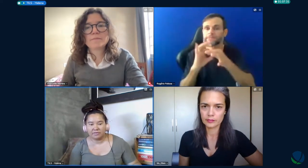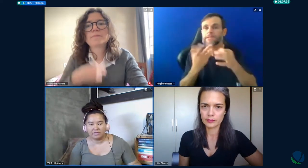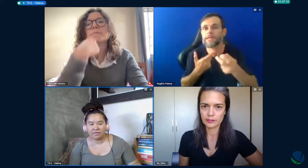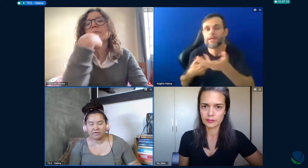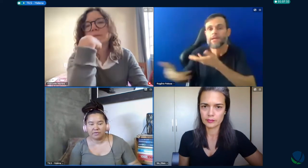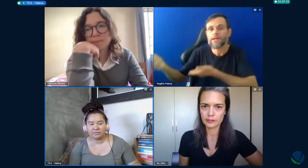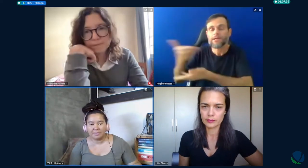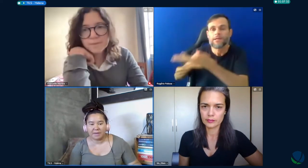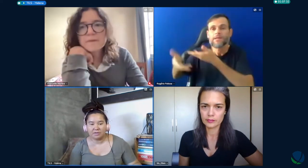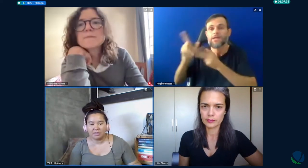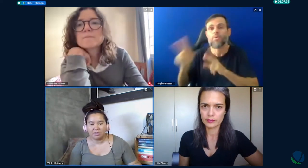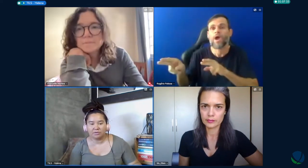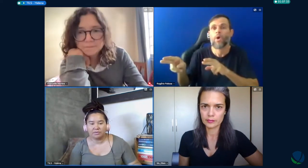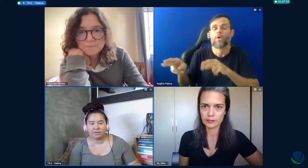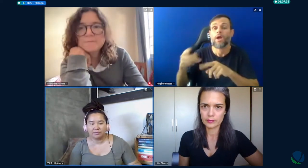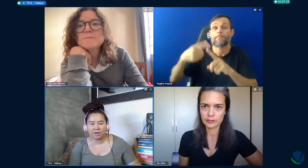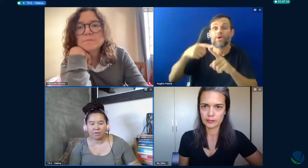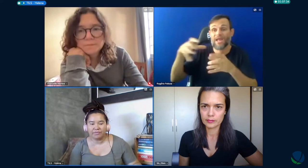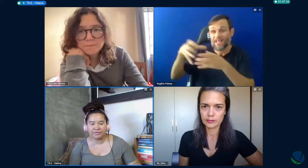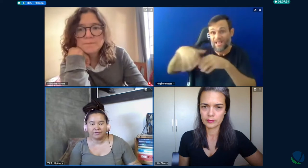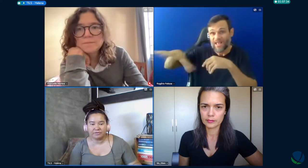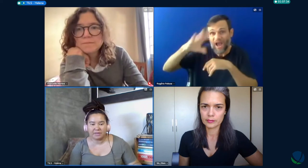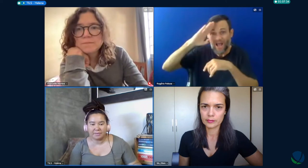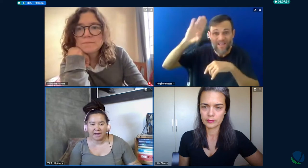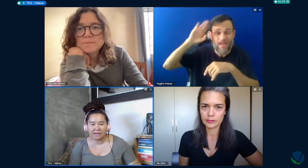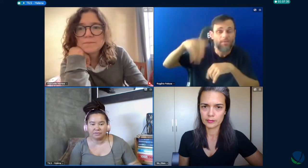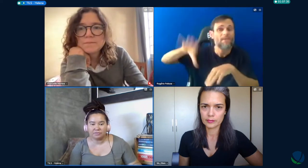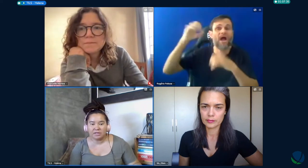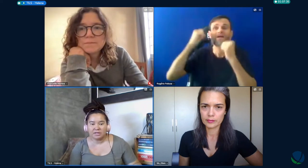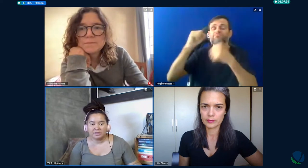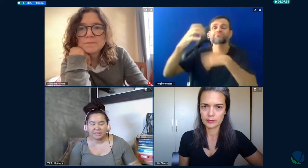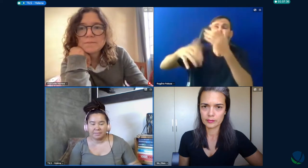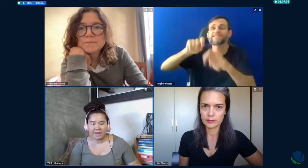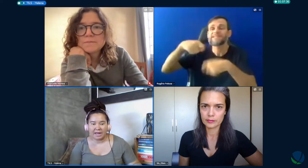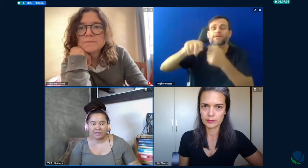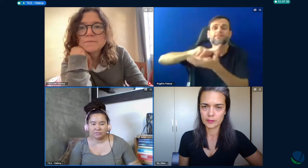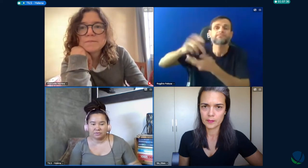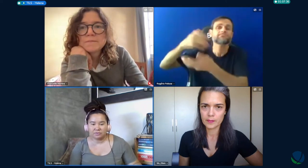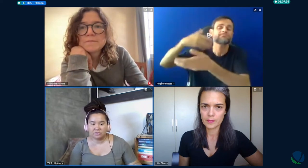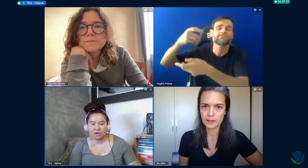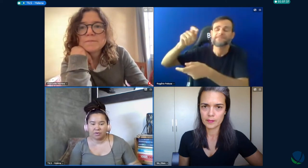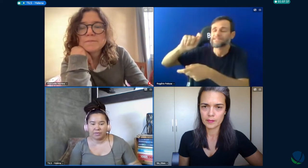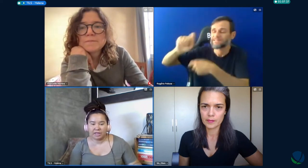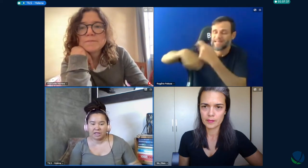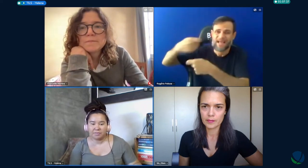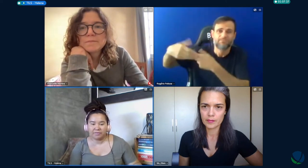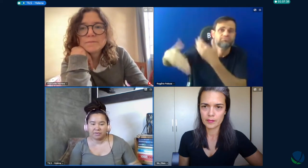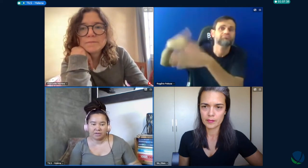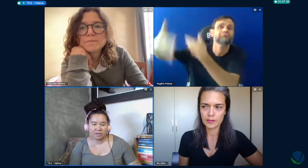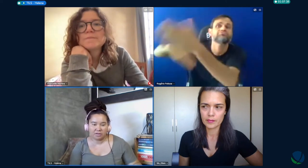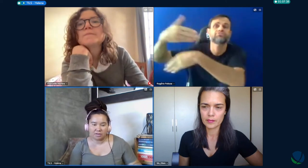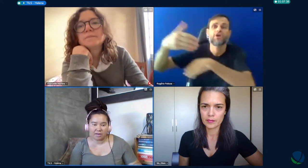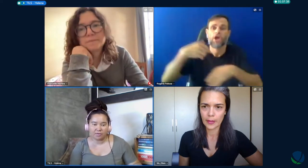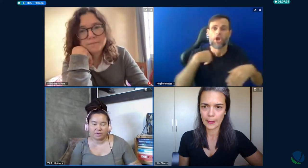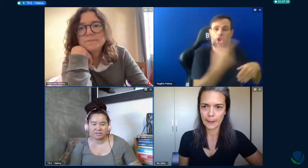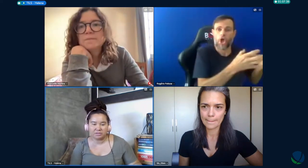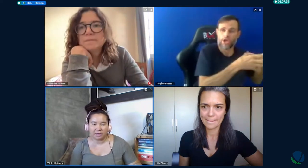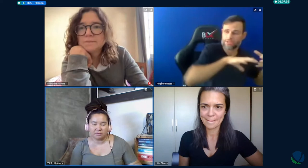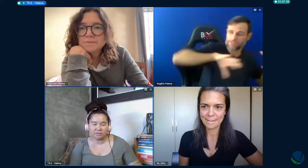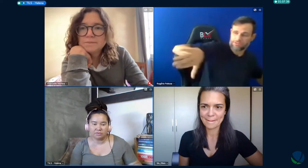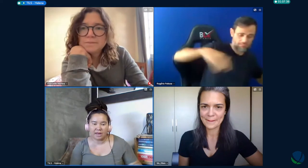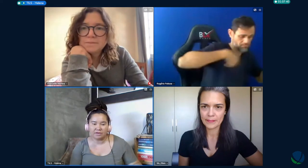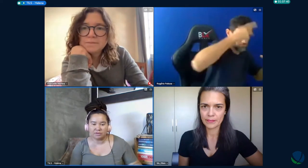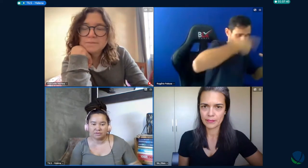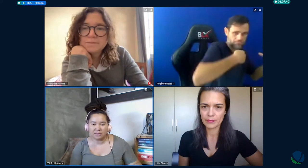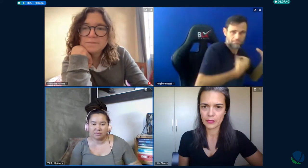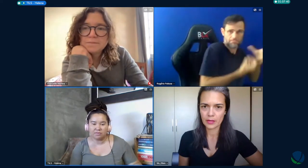conseguem desenvolver um trabalho melhor. Não, não tem como desenvolver um trabalho separado, só uma equipe que tem